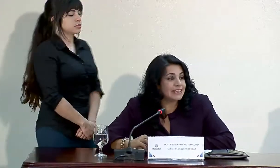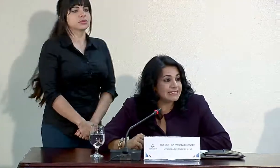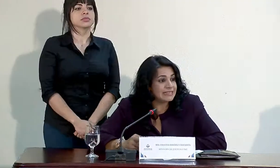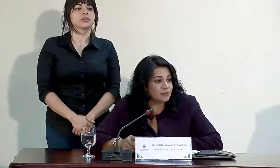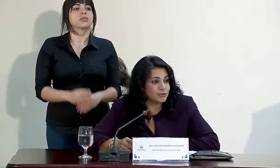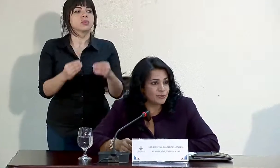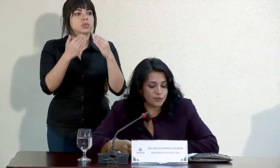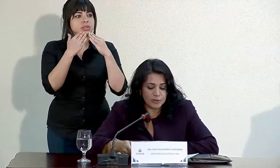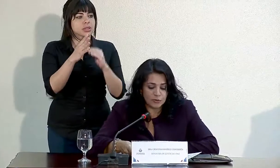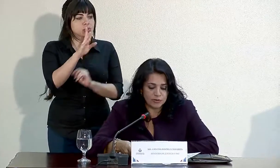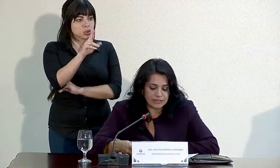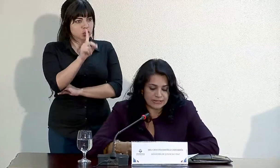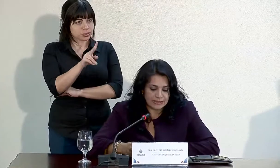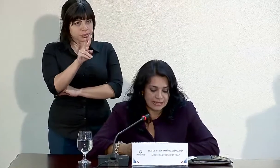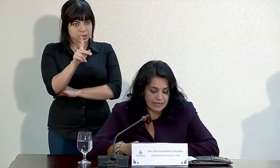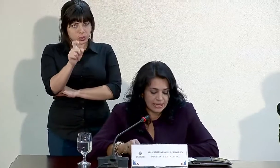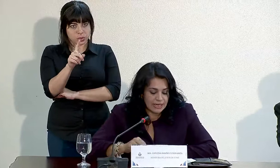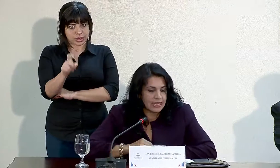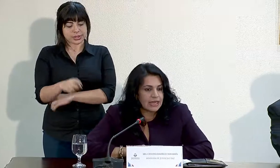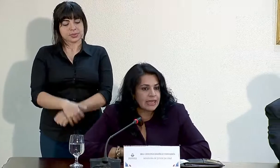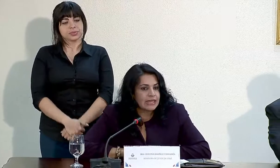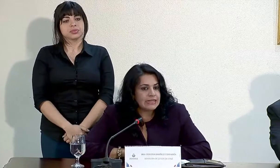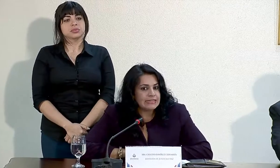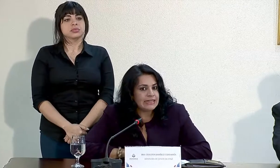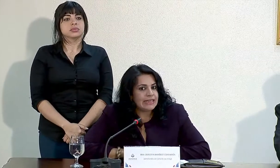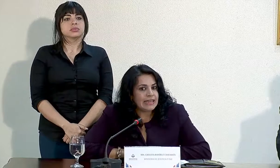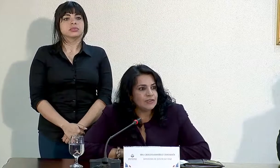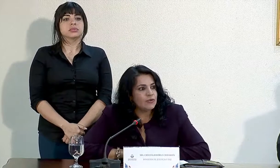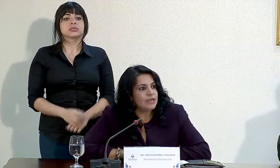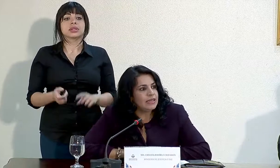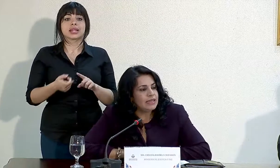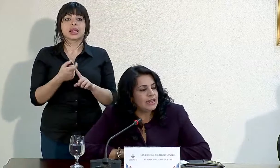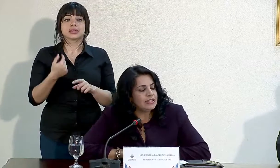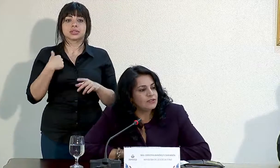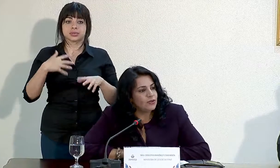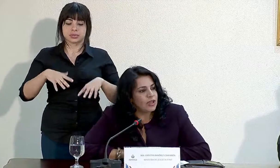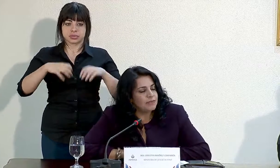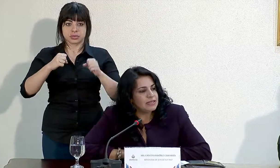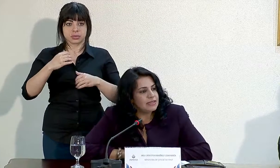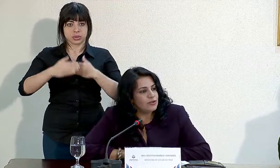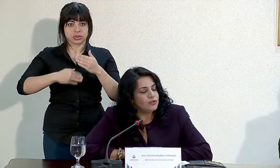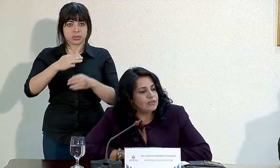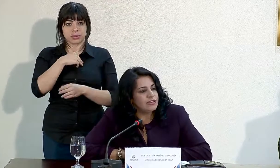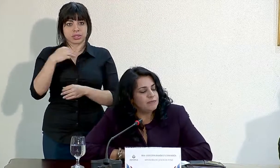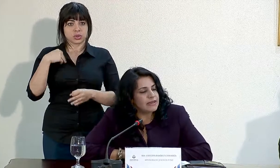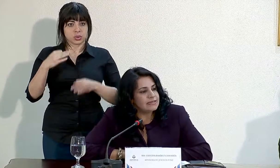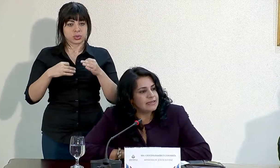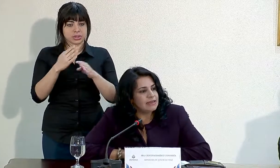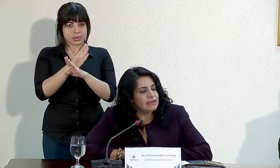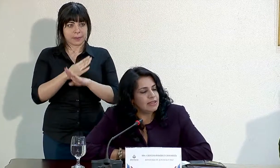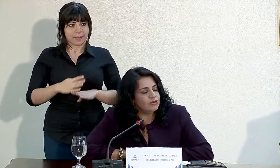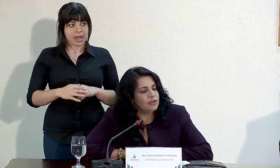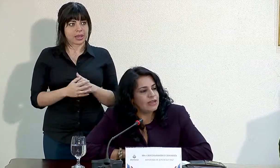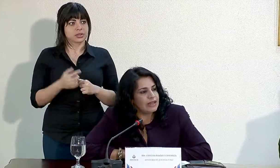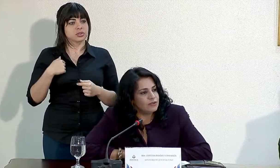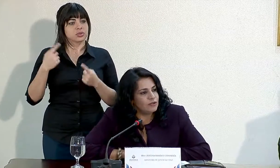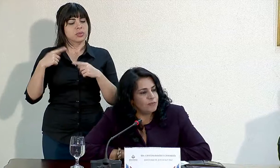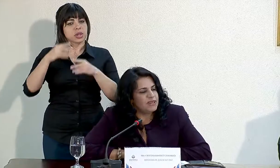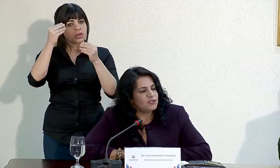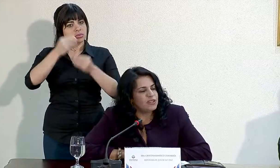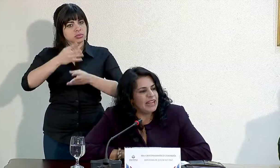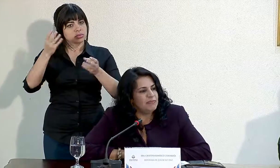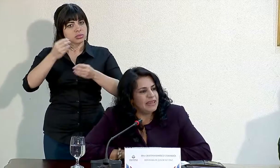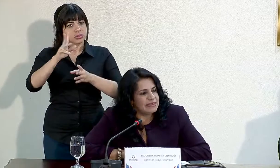Muchas gracias por sus dos preguntas. Desde que asumí la gestión en el Ministerio de Justicia y Paz, he venido